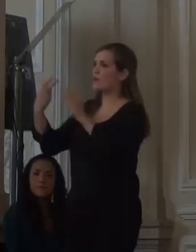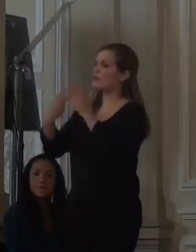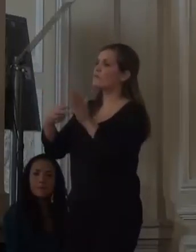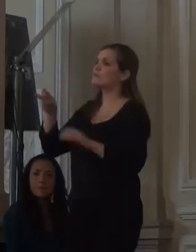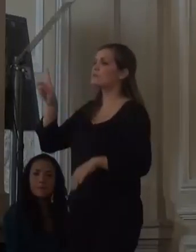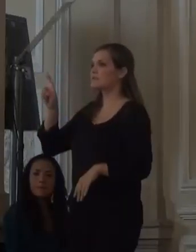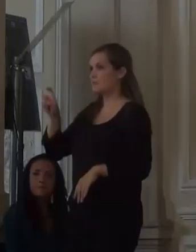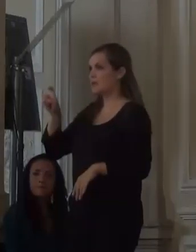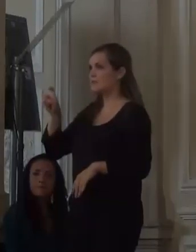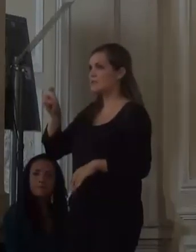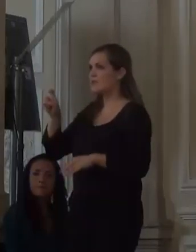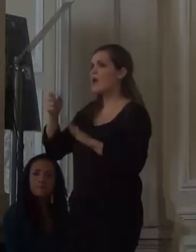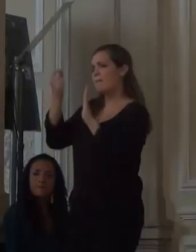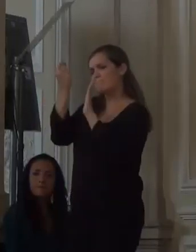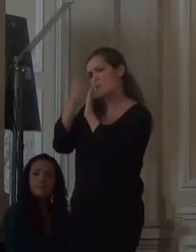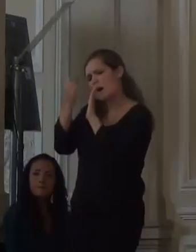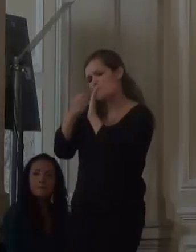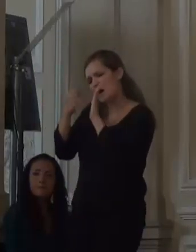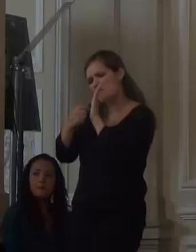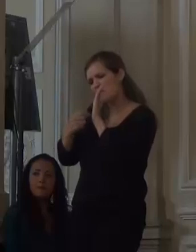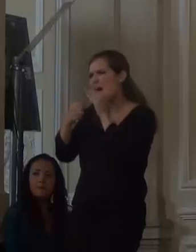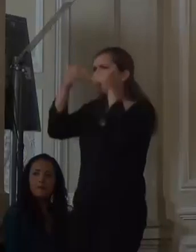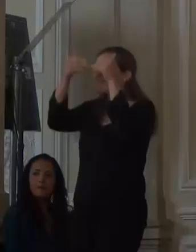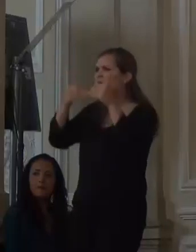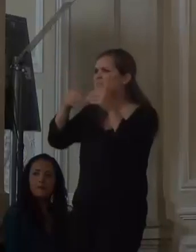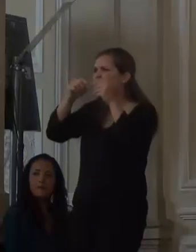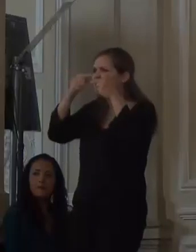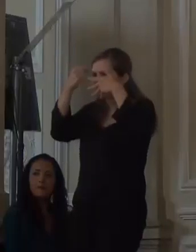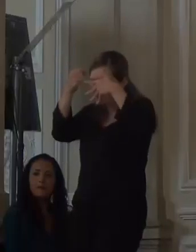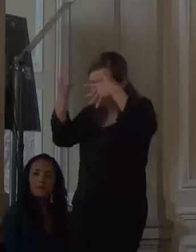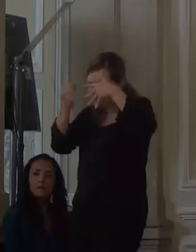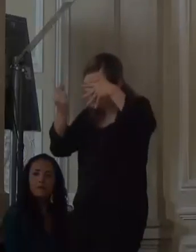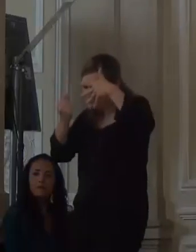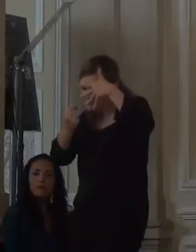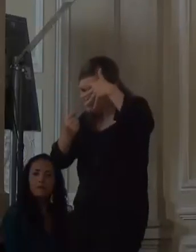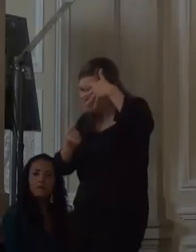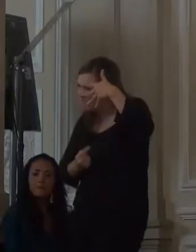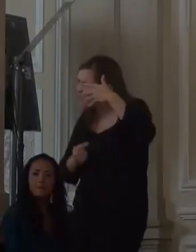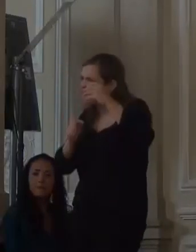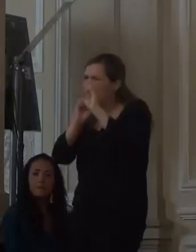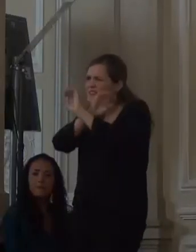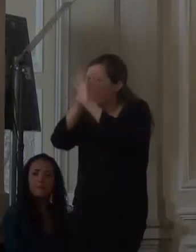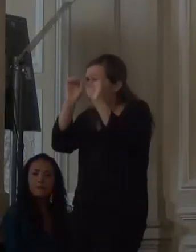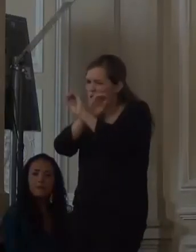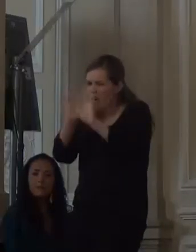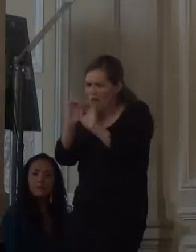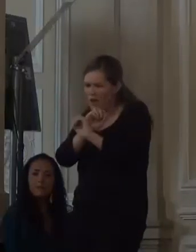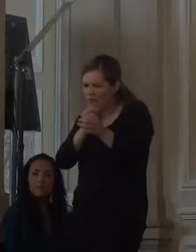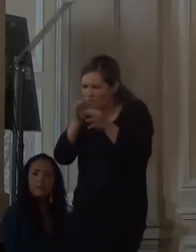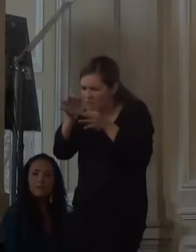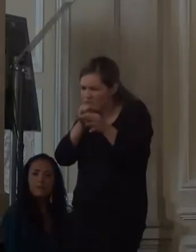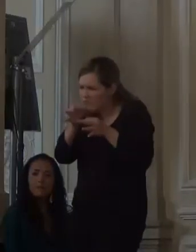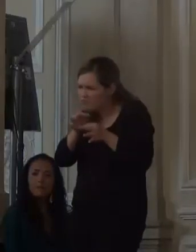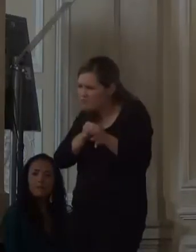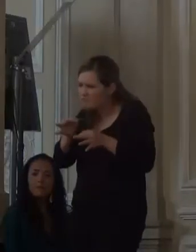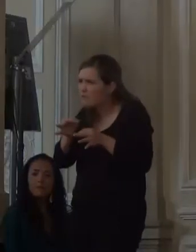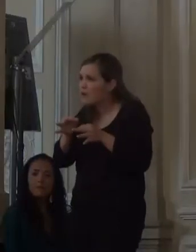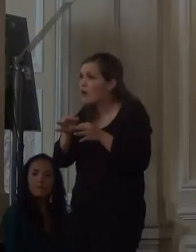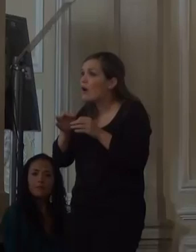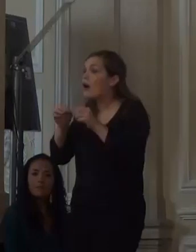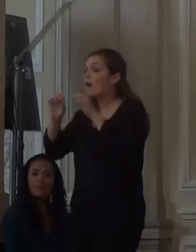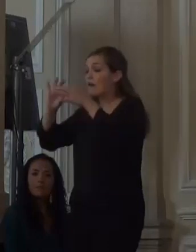se clasificaron las modalidades de discapacidad y se determinó que, independientemente del tipo de